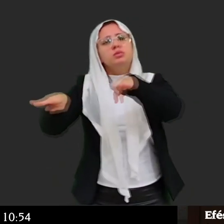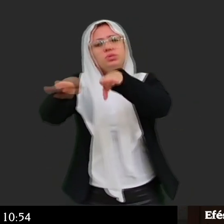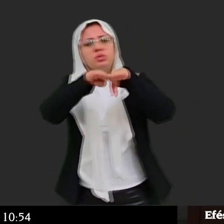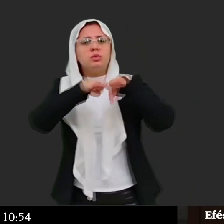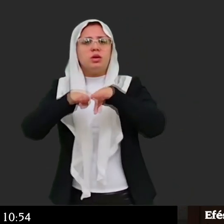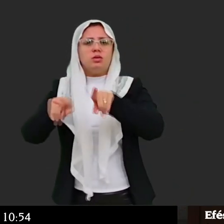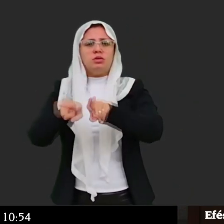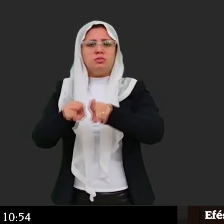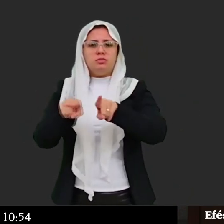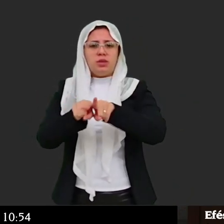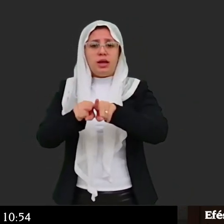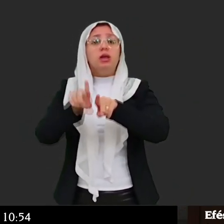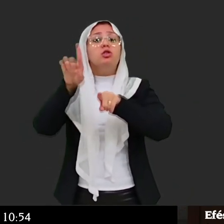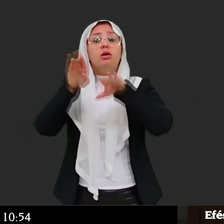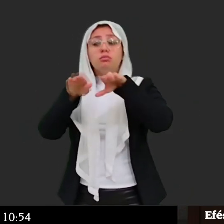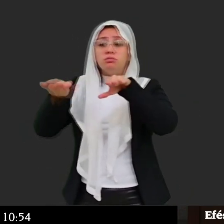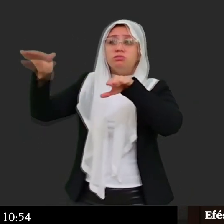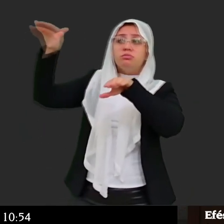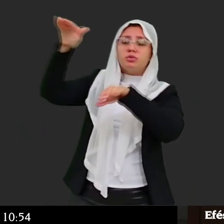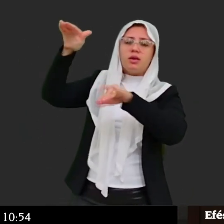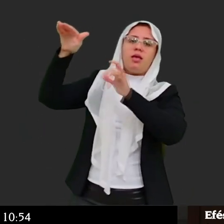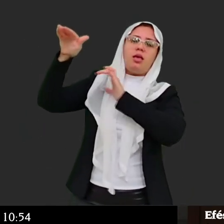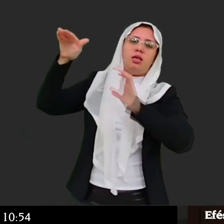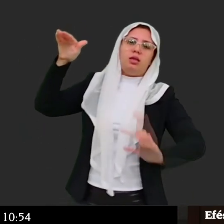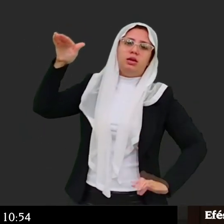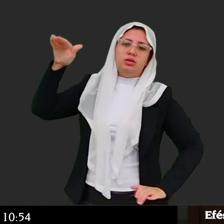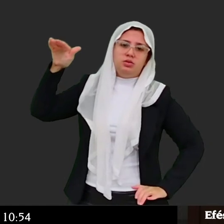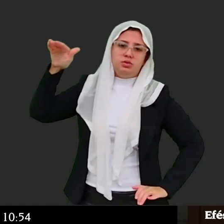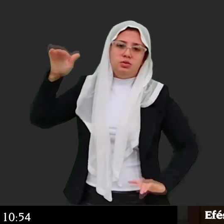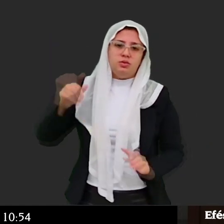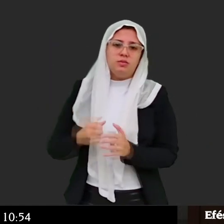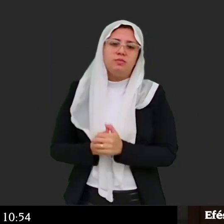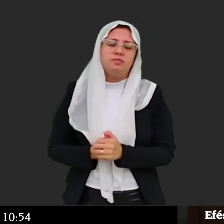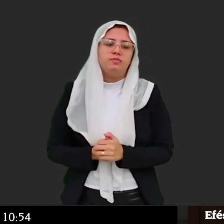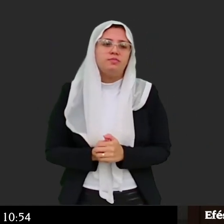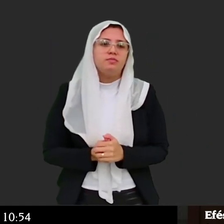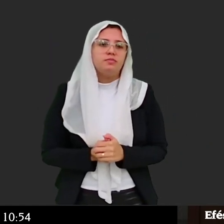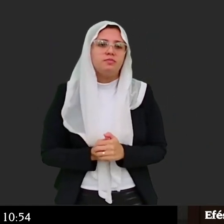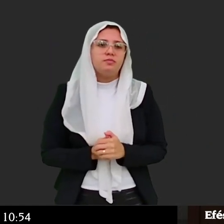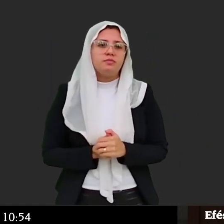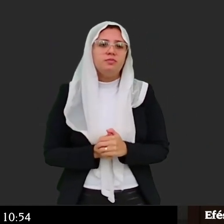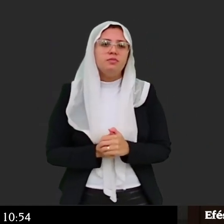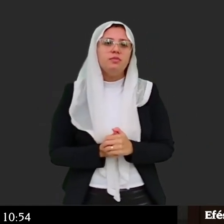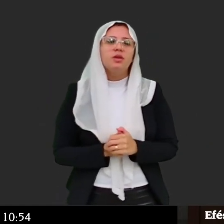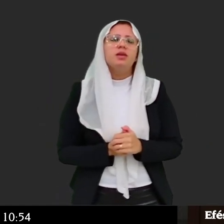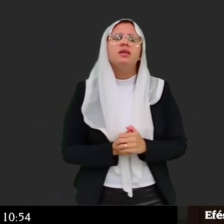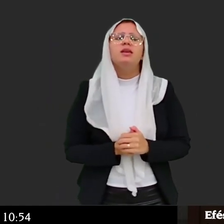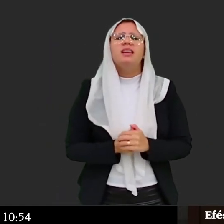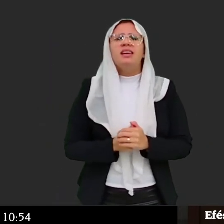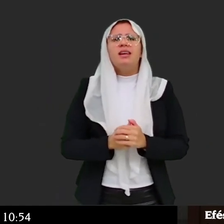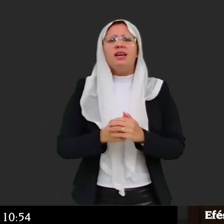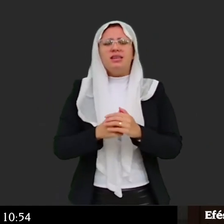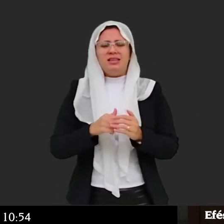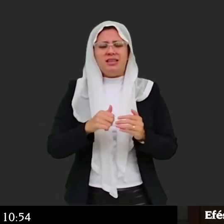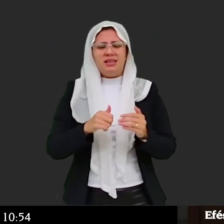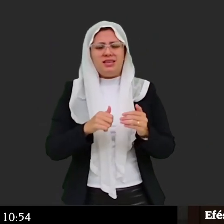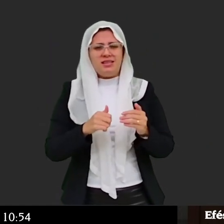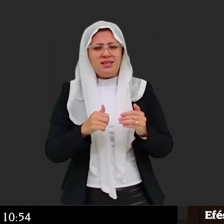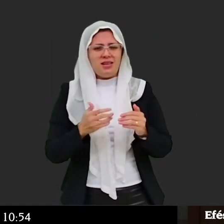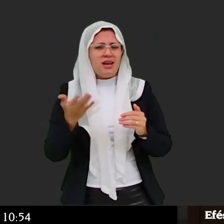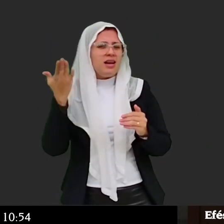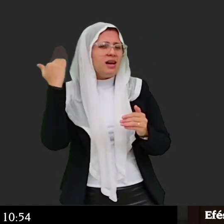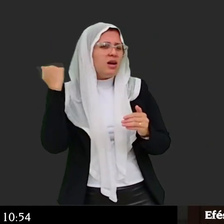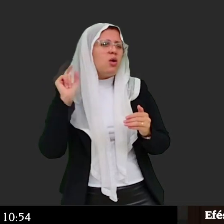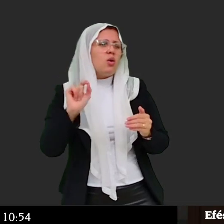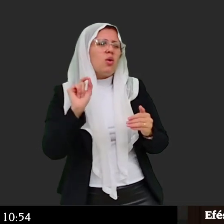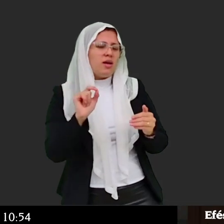Quanto ao trato passado, despojeis do velho homem, que se corrompe pelas concupiscências do engano. Despojar